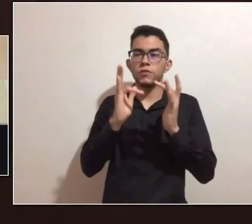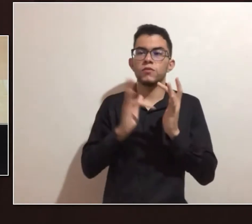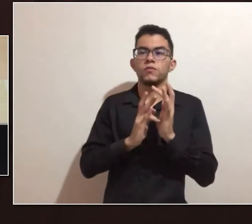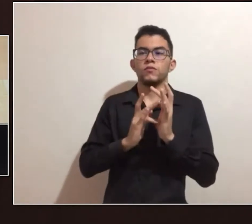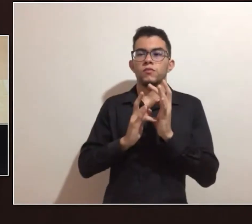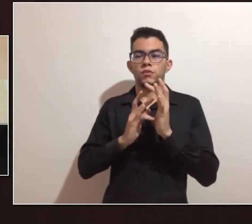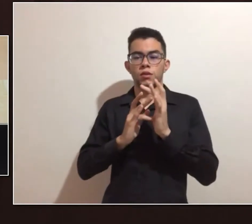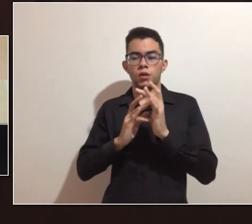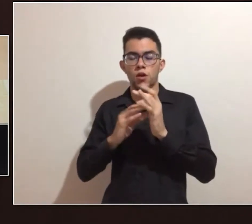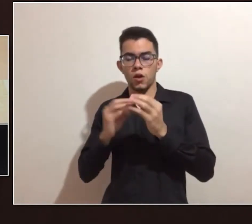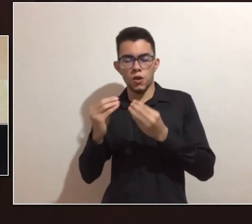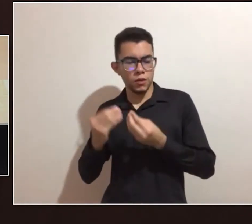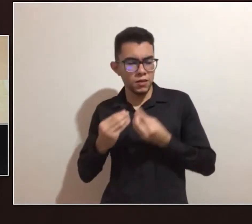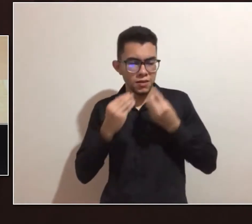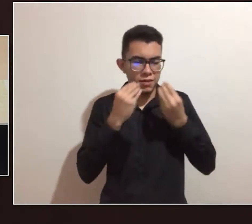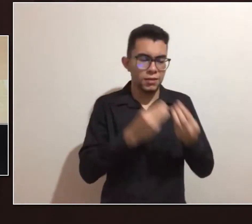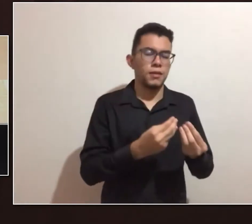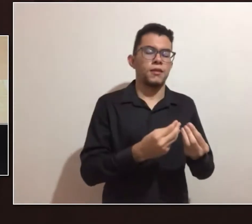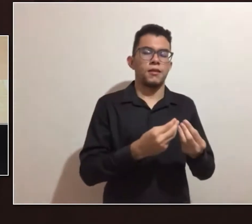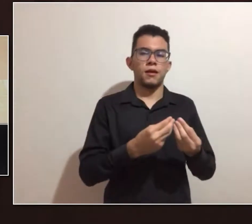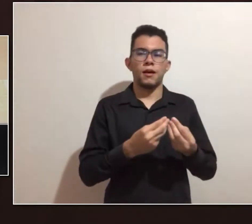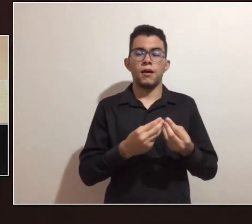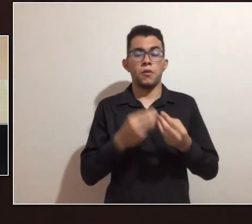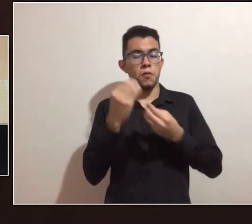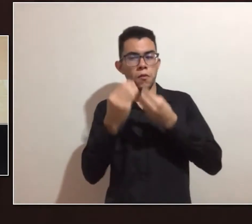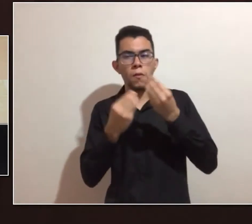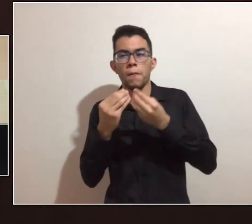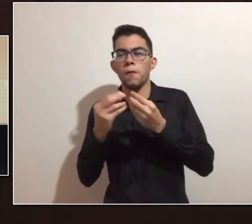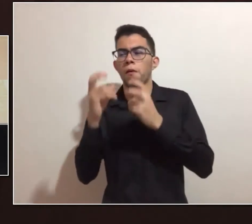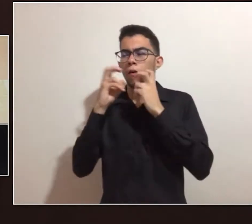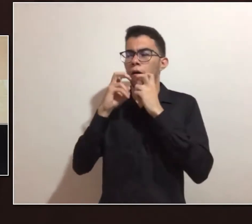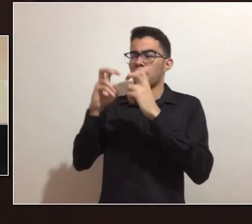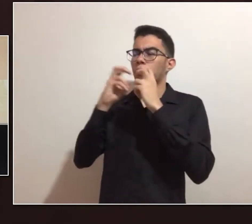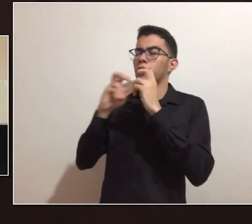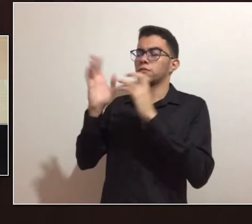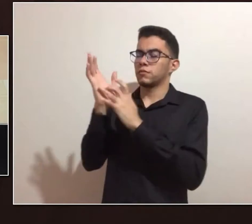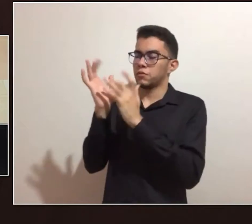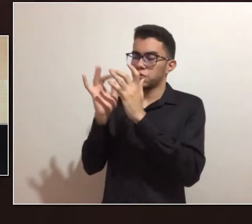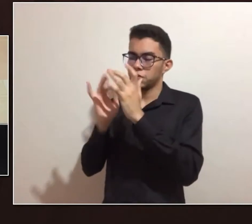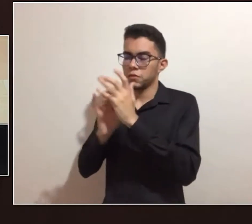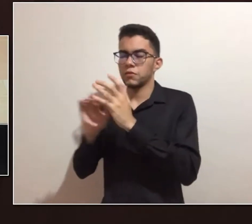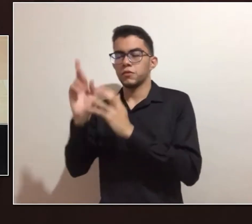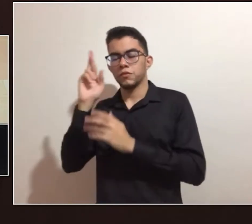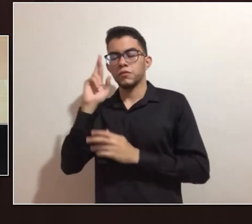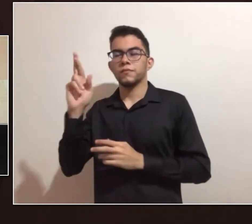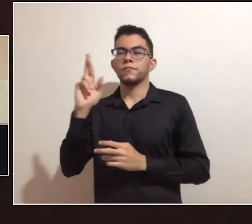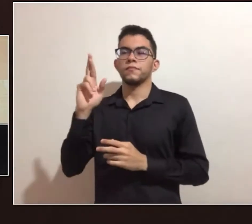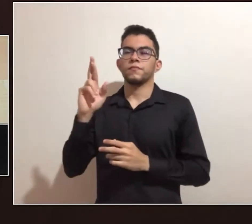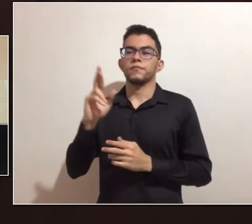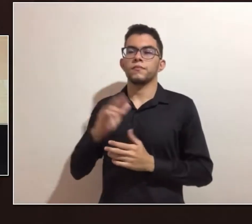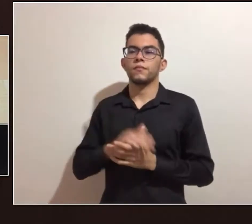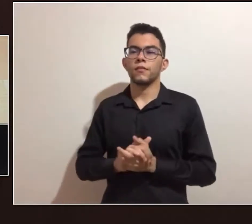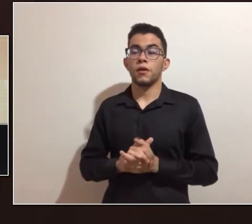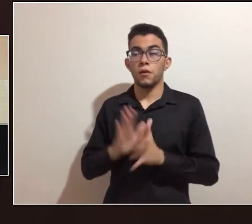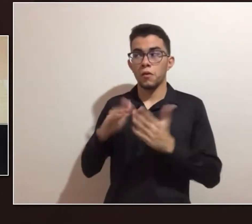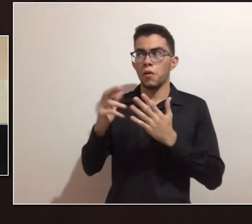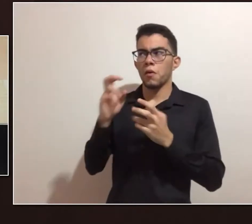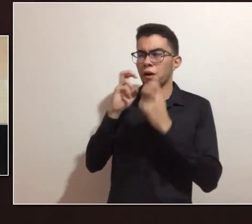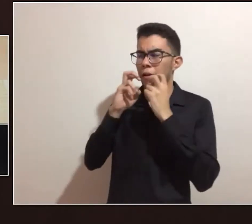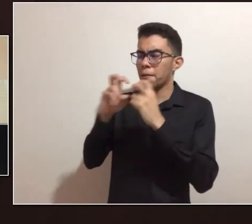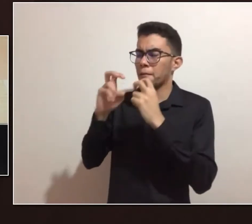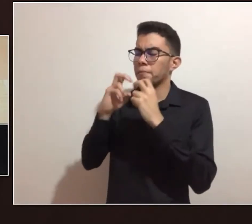te ajudar quando você invoca o nome do Senhor. Quando você invoca o nome do